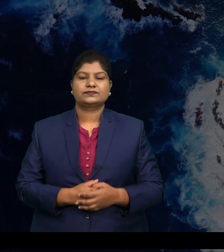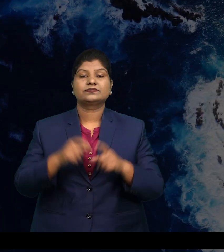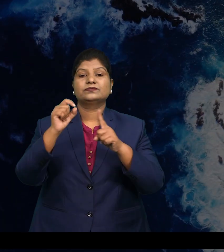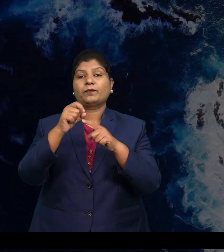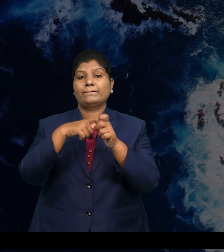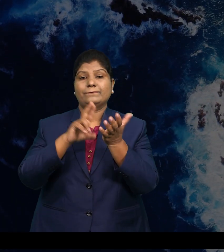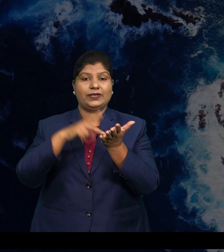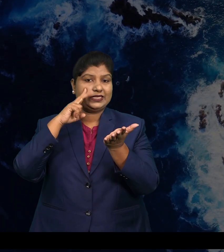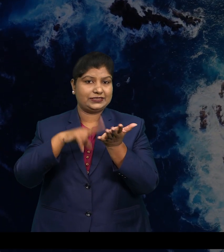ద్వీపకల్పాలు.